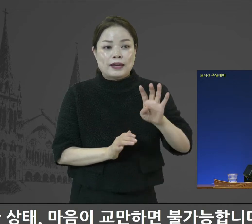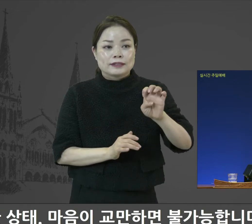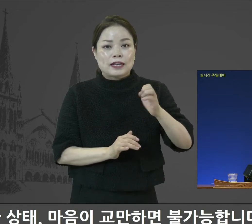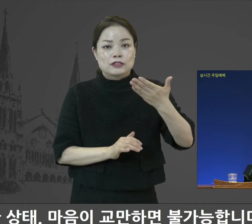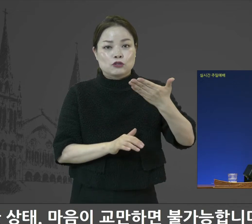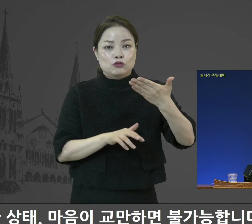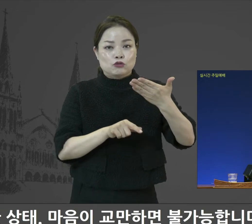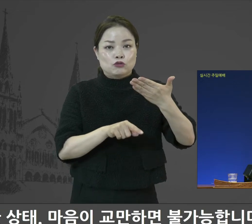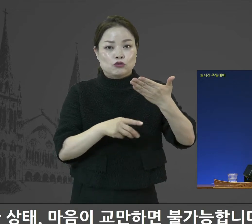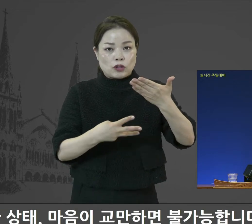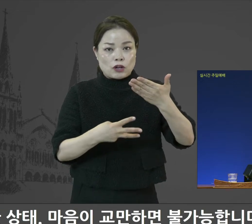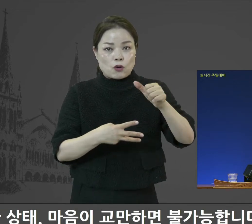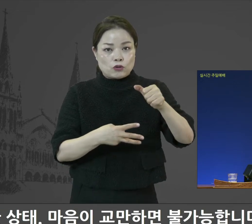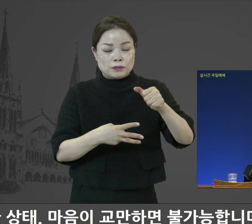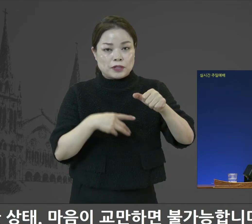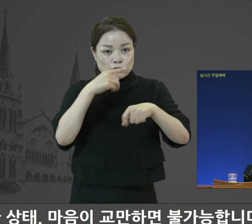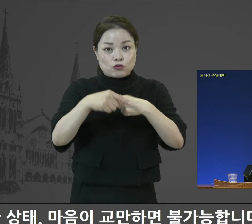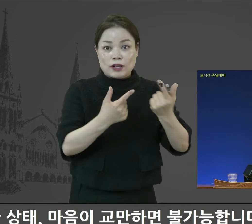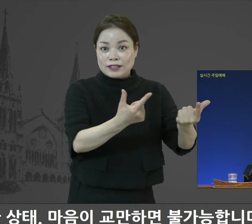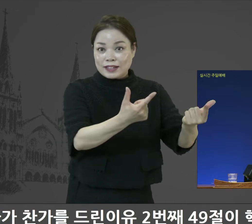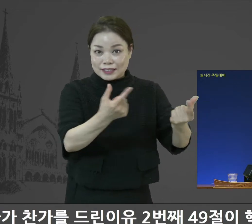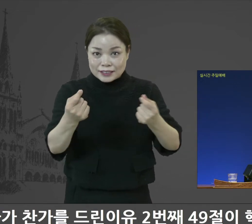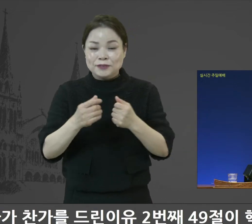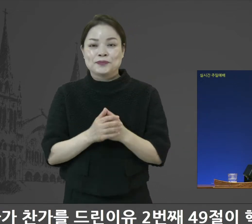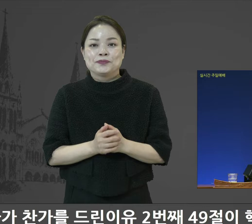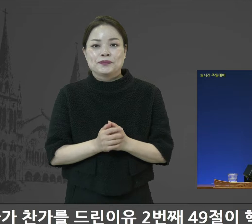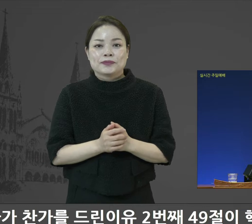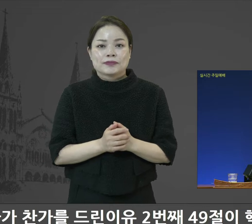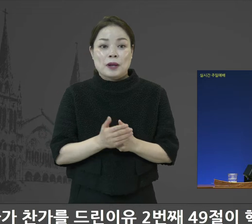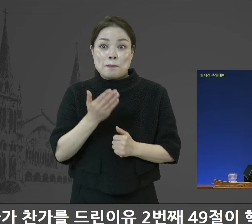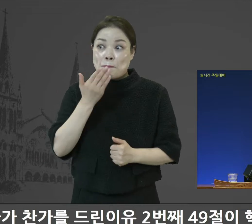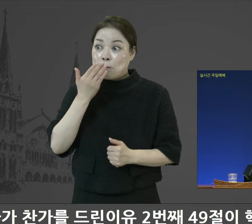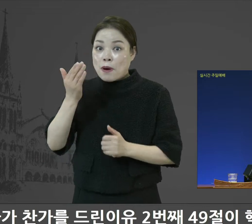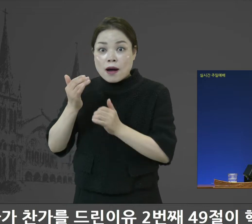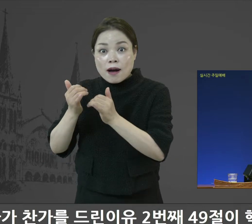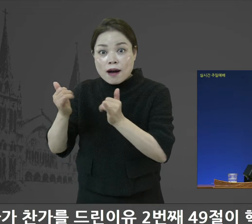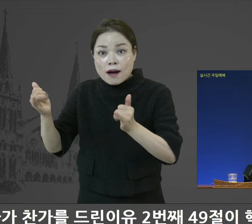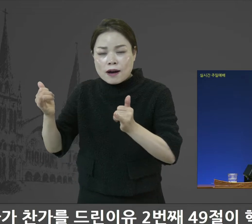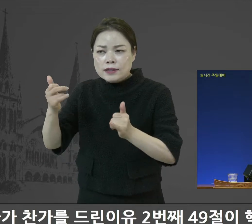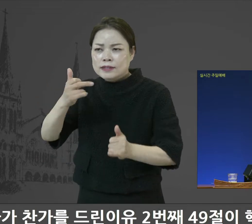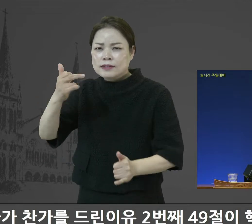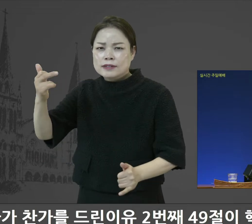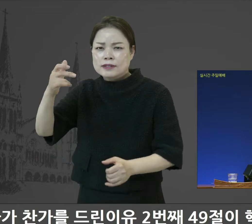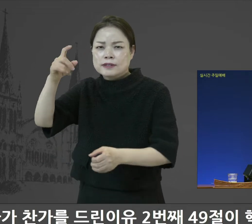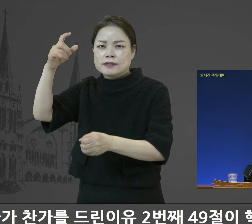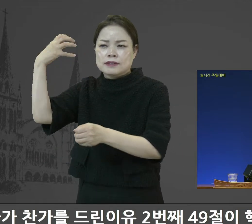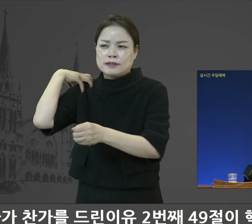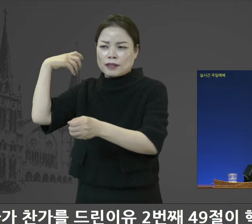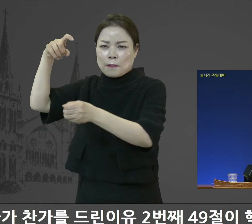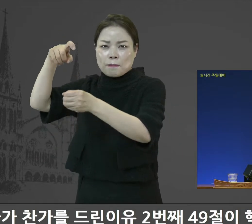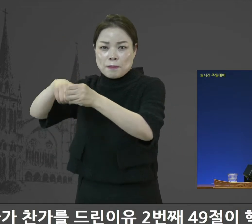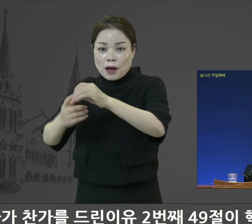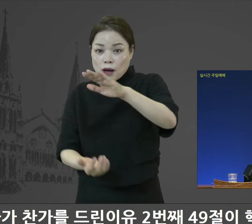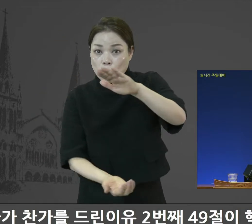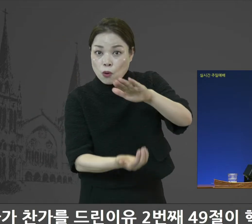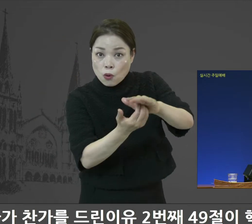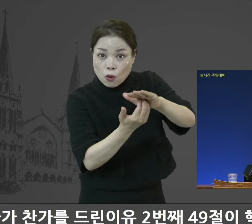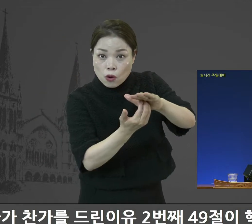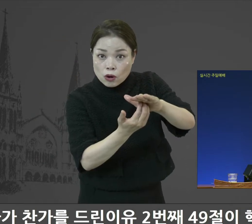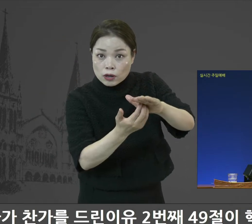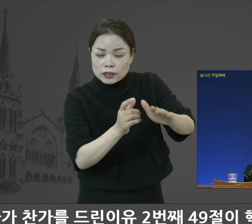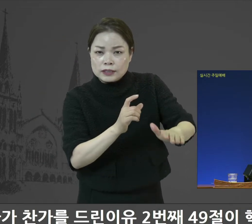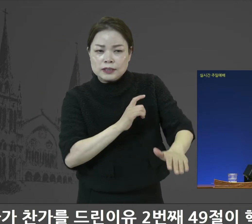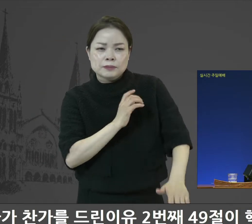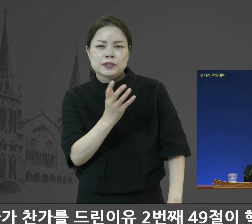49절 50절 달아서 잘 읽어보도록 합니다. 능하신 이가 큰 일을 내게 행하셨으니 그